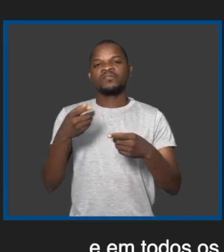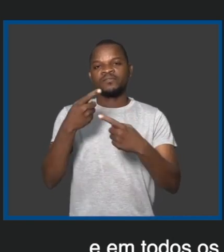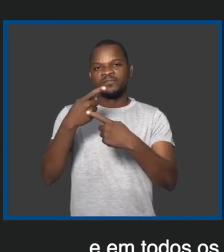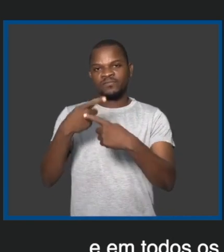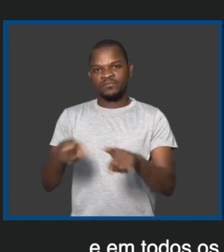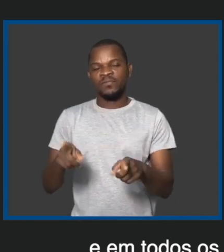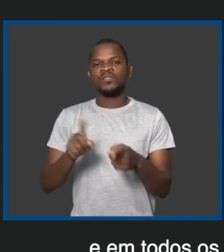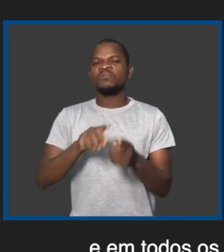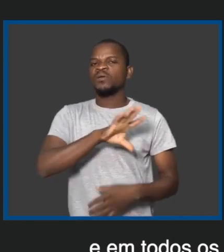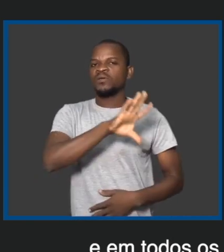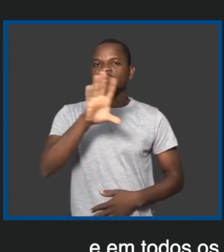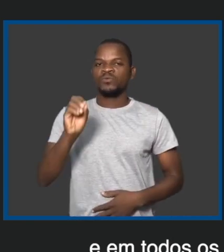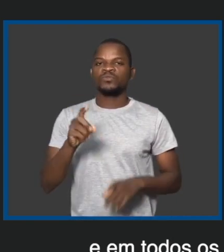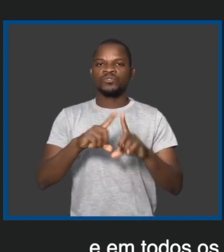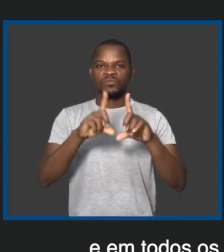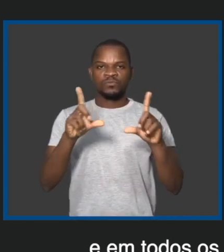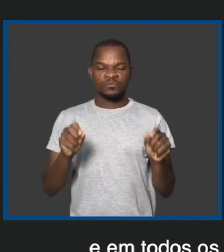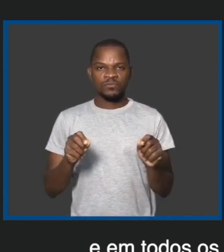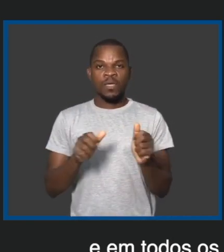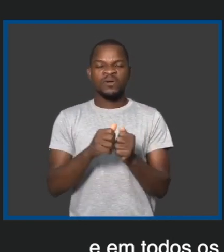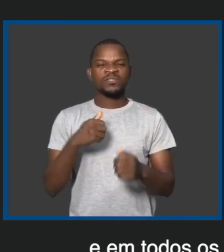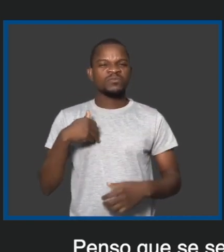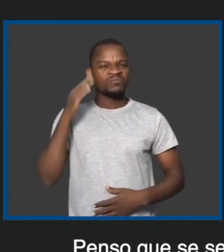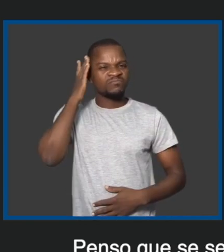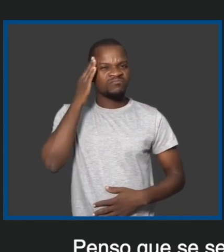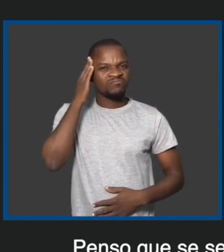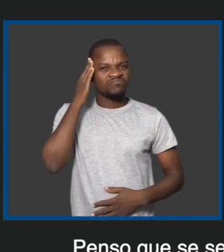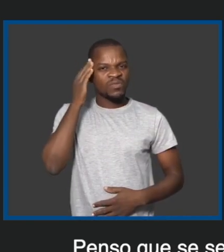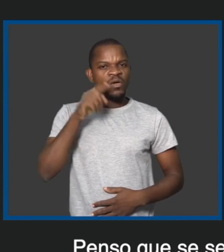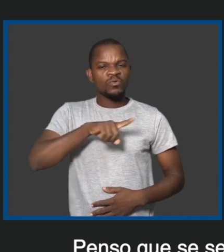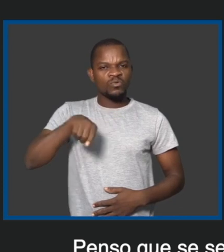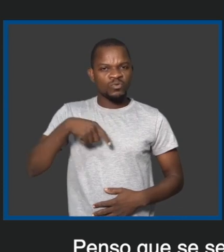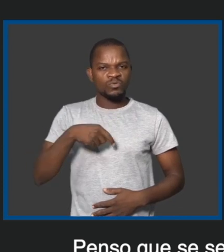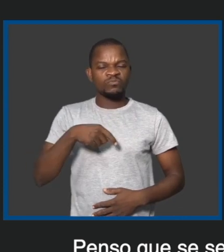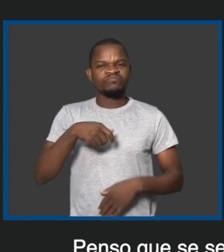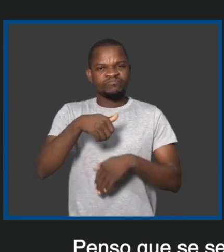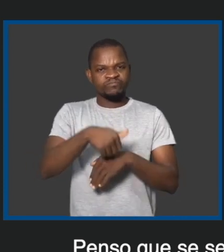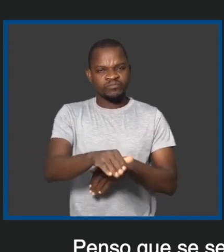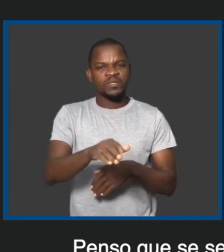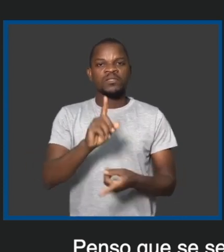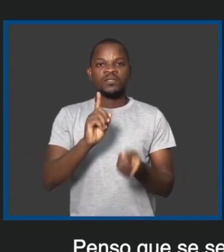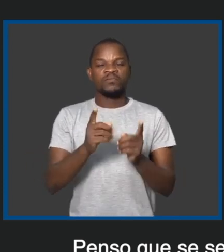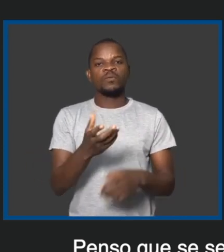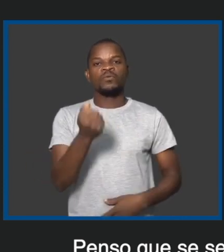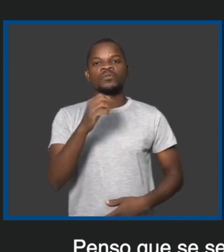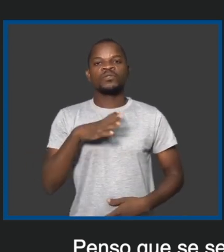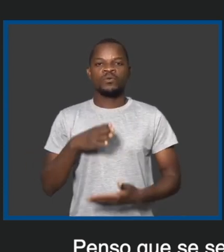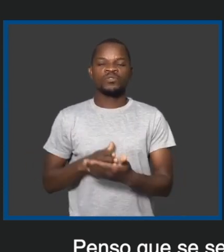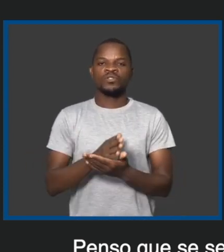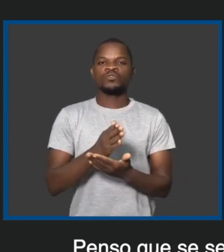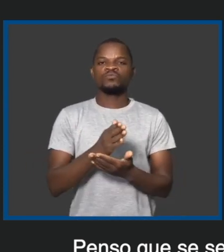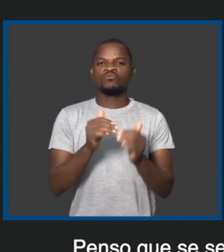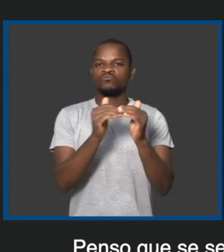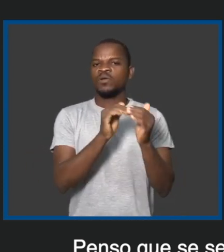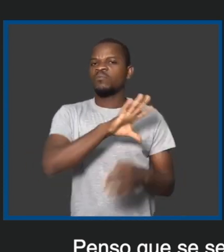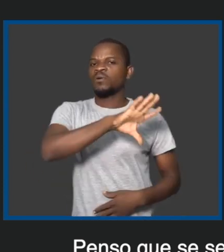da sociedade, em todos os projetos, de uma forma transversal, e em tudo o que nós fazemos. Penso que, se seguirmos por este